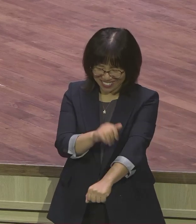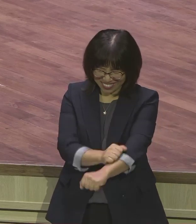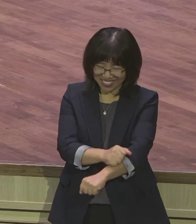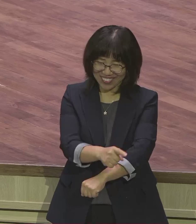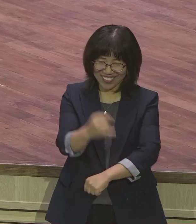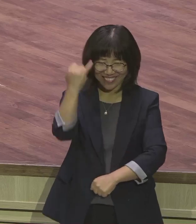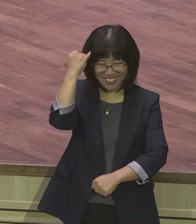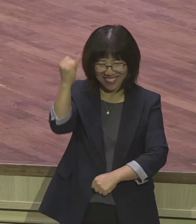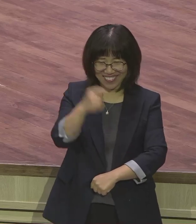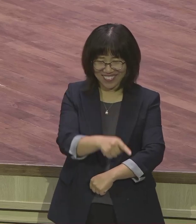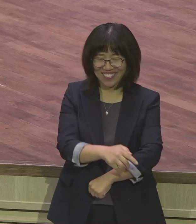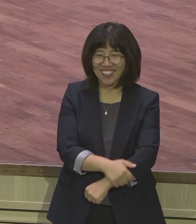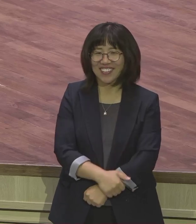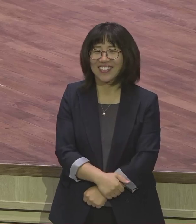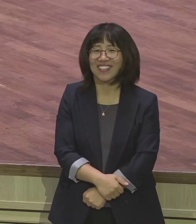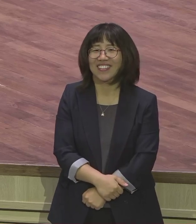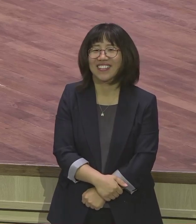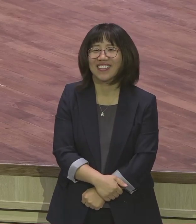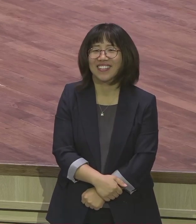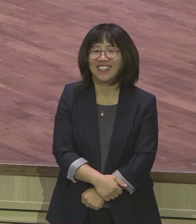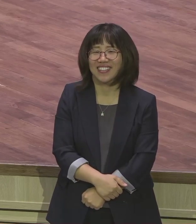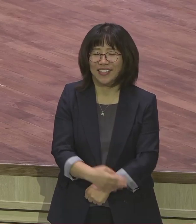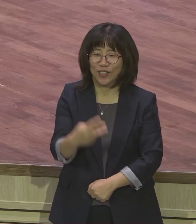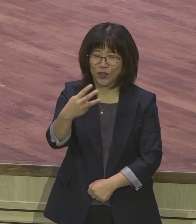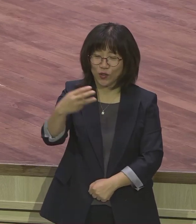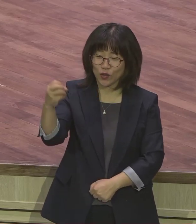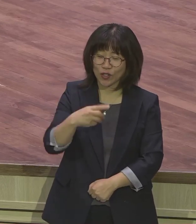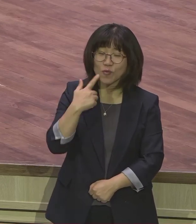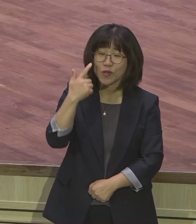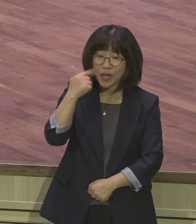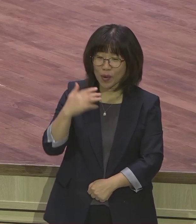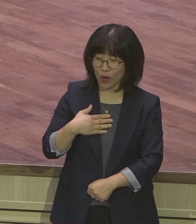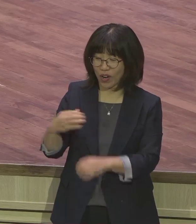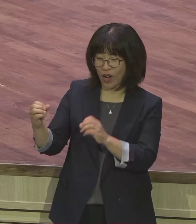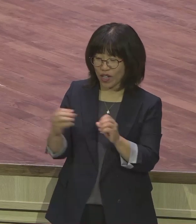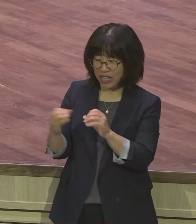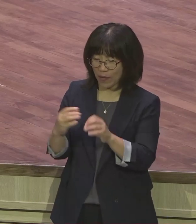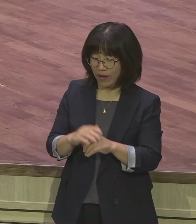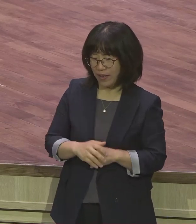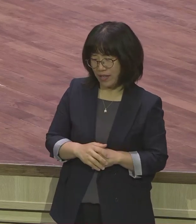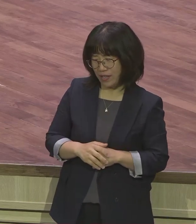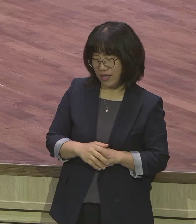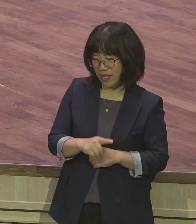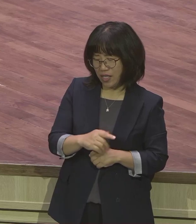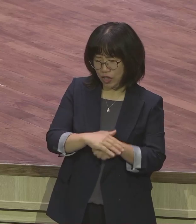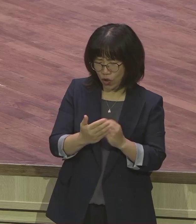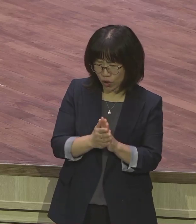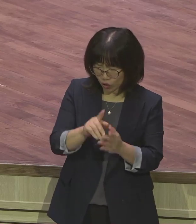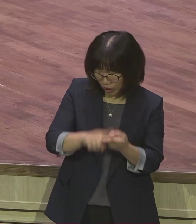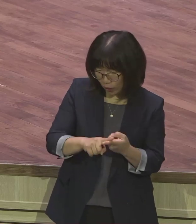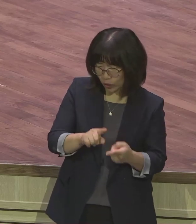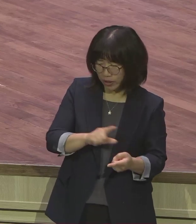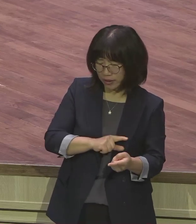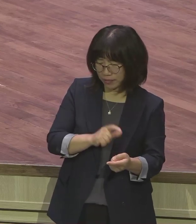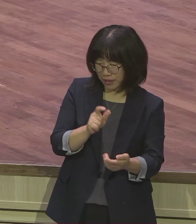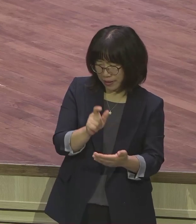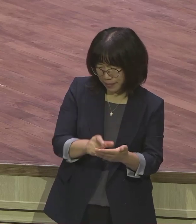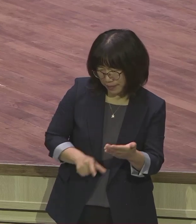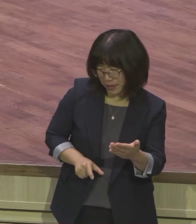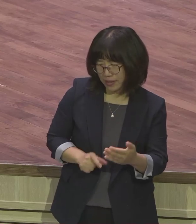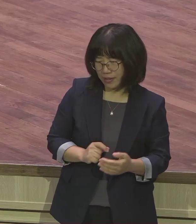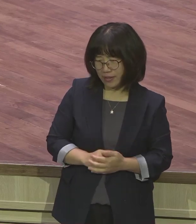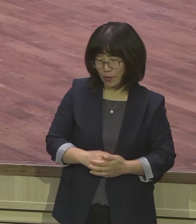이런 이야기들을 난 유명사에서 뭐 이름을 말하지 뭐 교회 성경 이름 그대로 써버리면 상당히